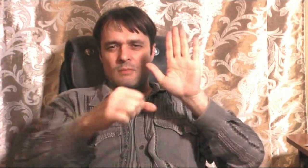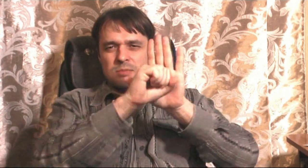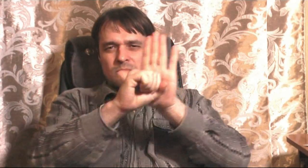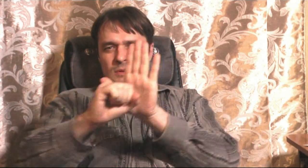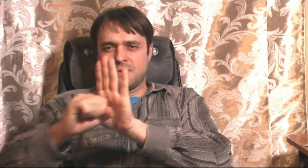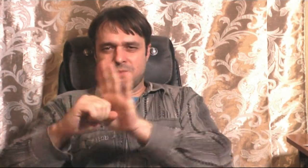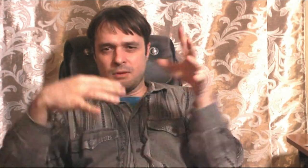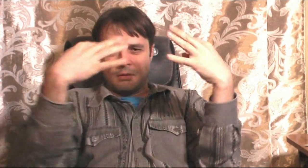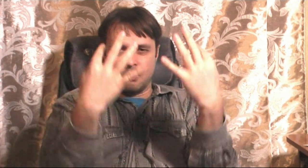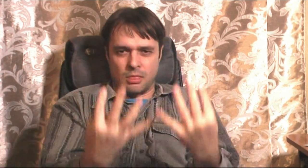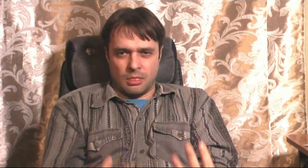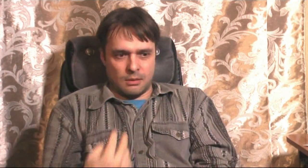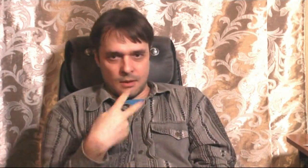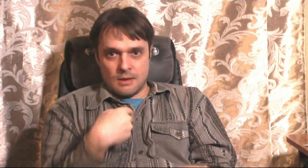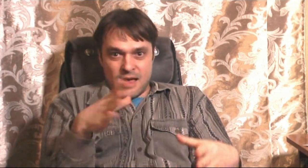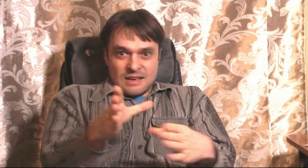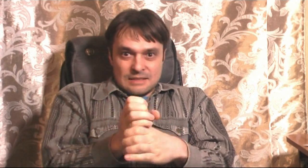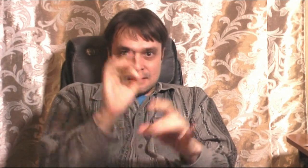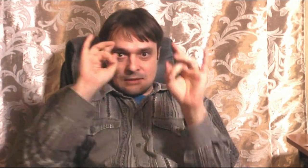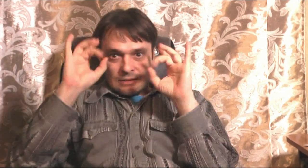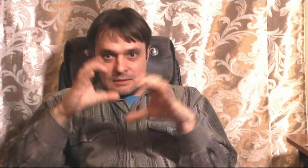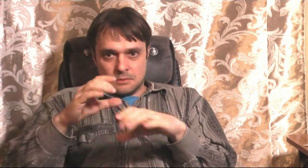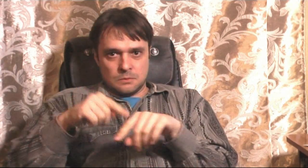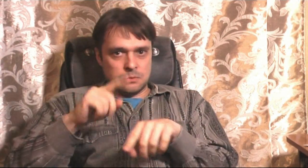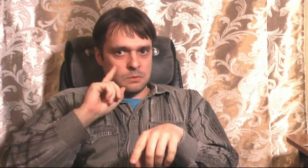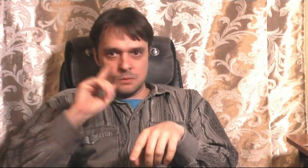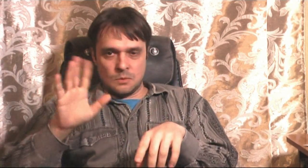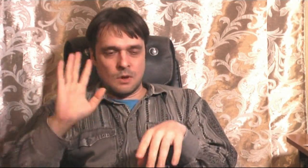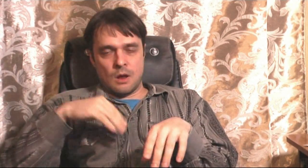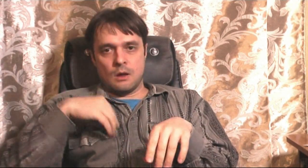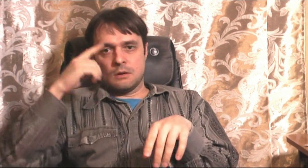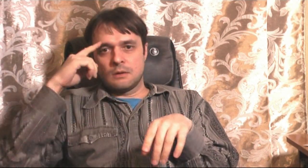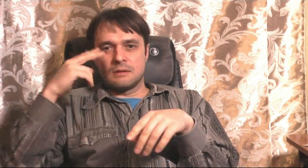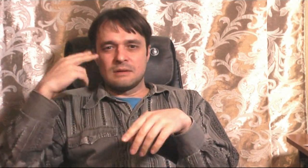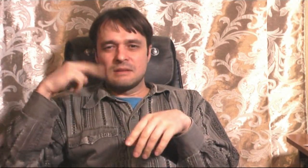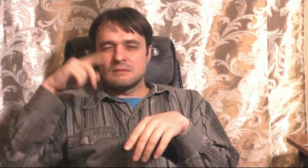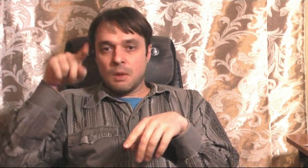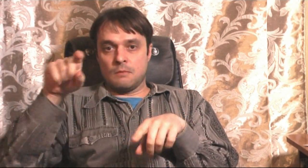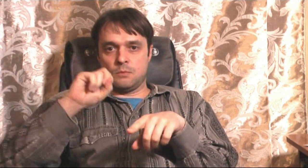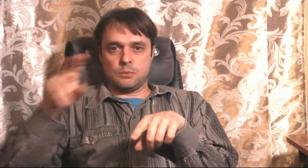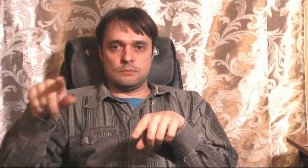прокат 10 декабря. Дмитрий Пищухин, Евгений Костин, Дмитрий Мещерский, Галина Орлова. Вести,